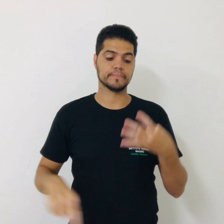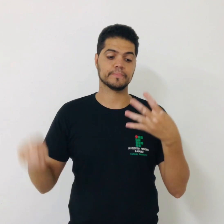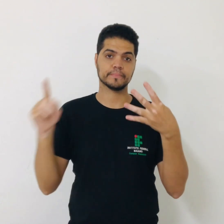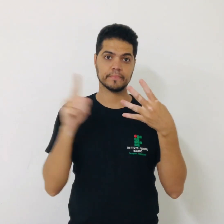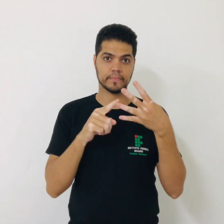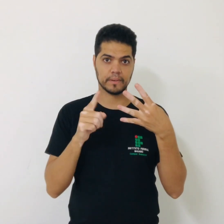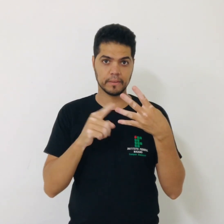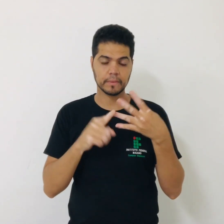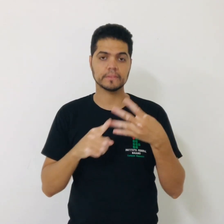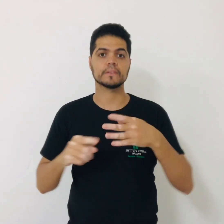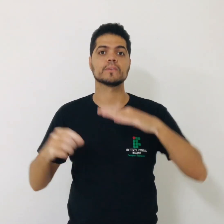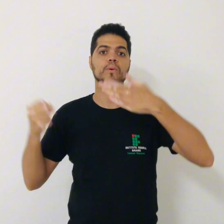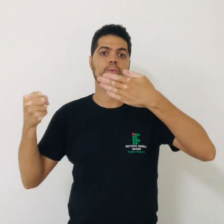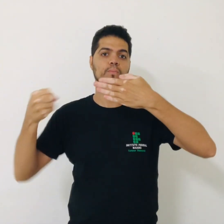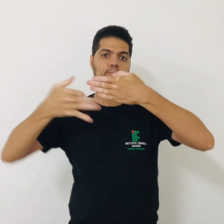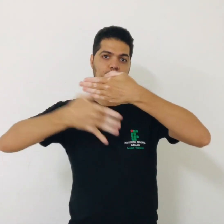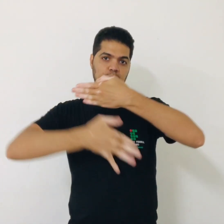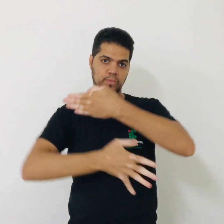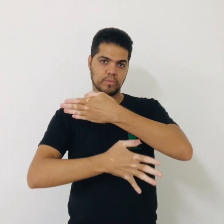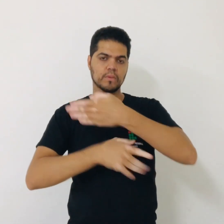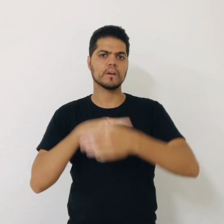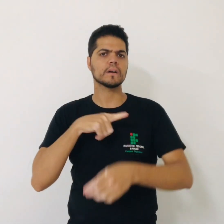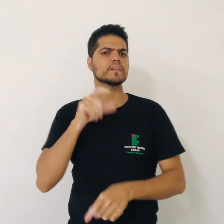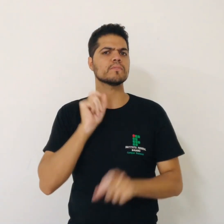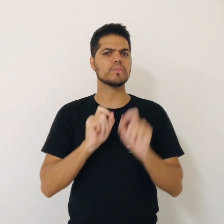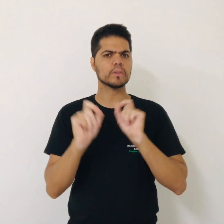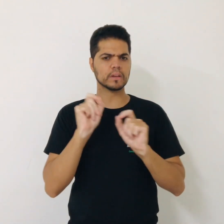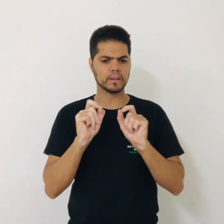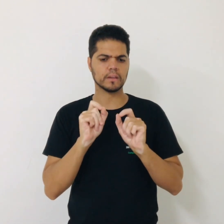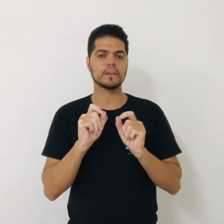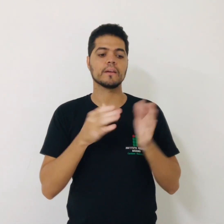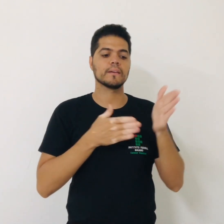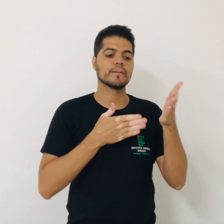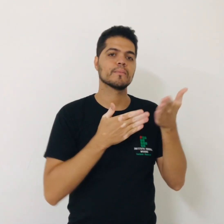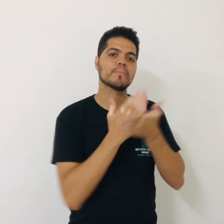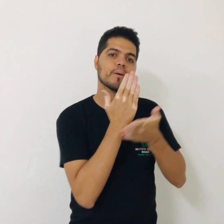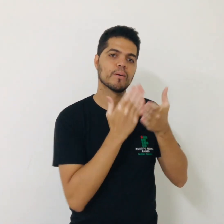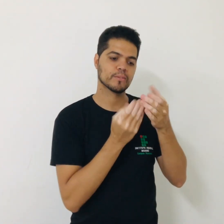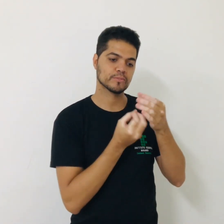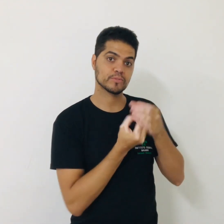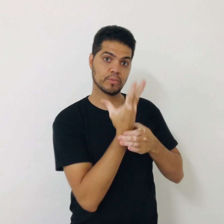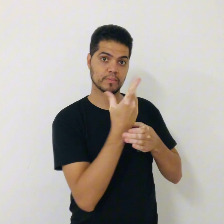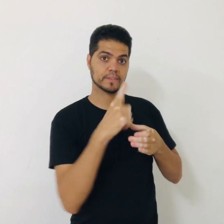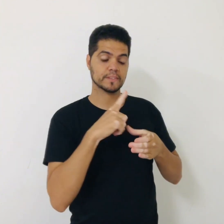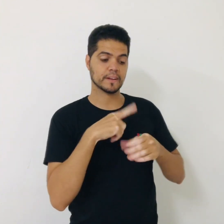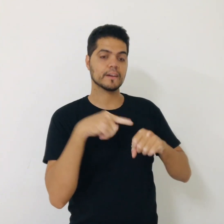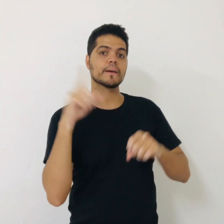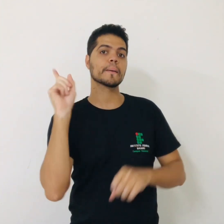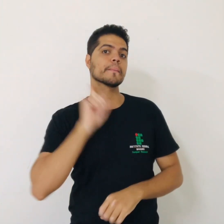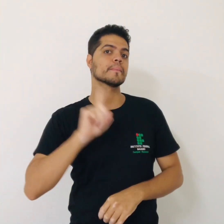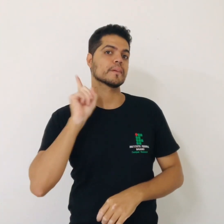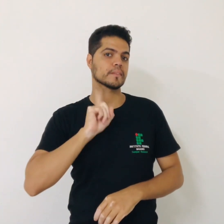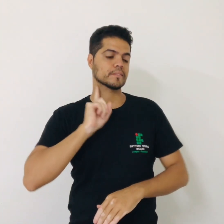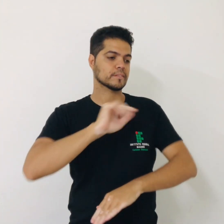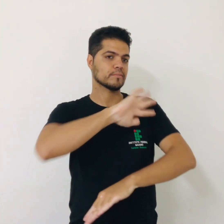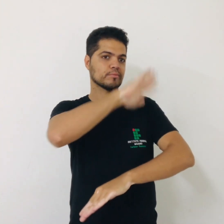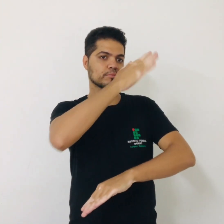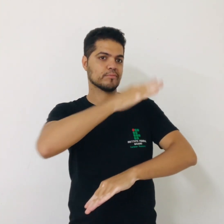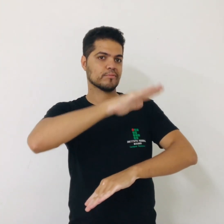afluentes e percorre uma grande parte do estado de Minas e segue para atravessar todo o estado da Bahia em direção